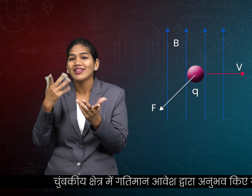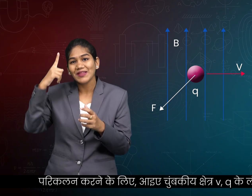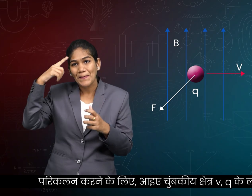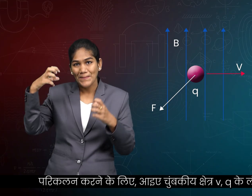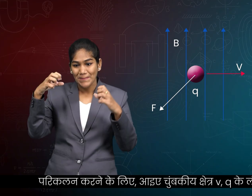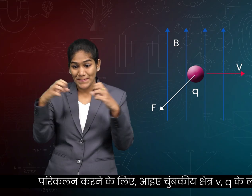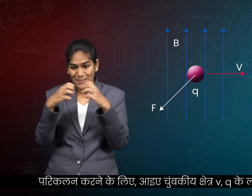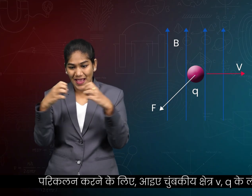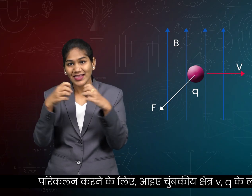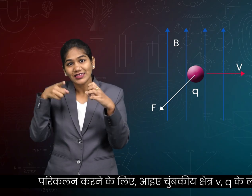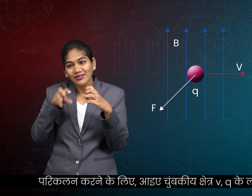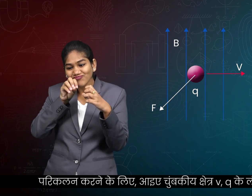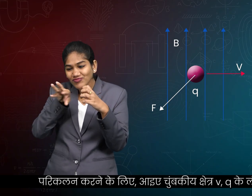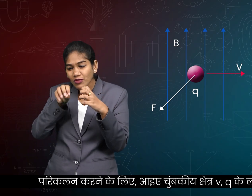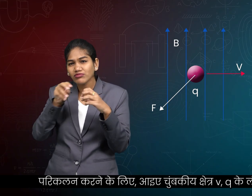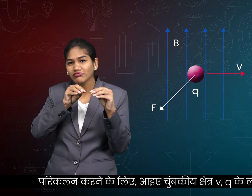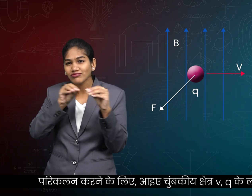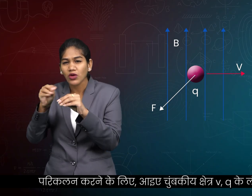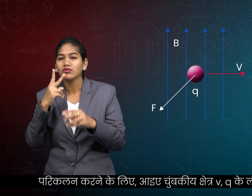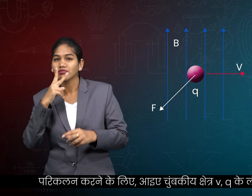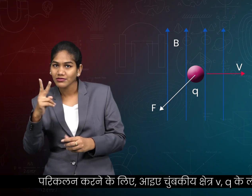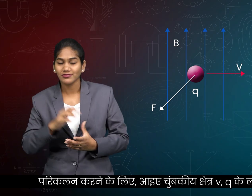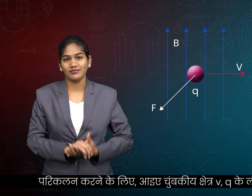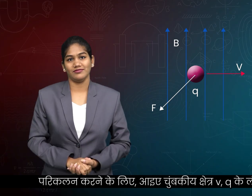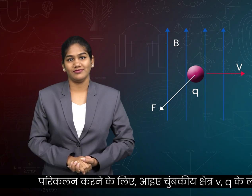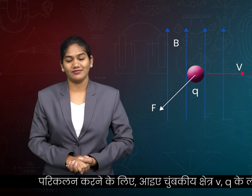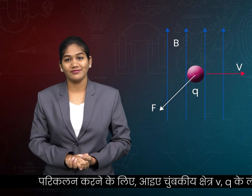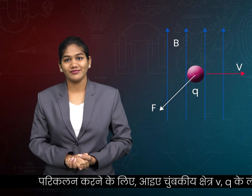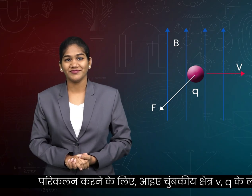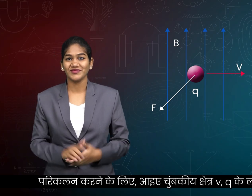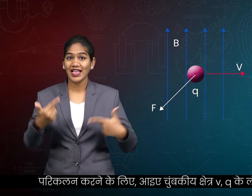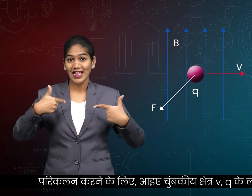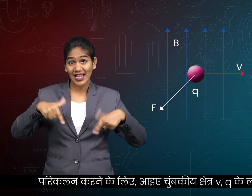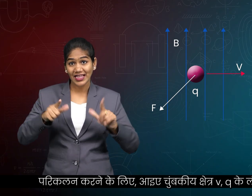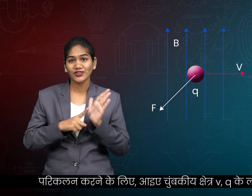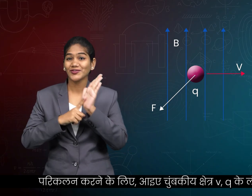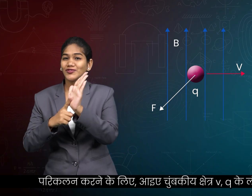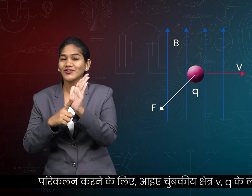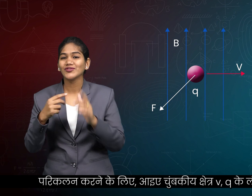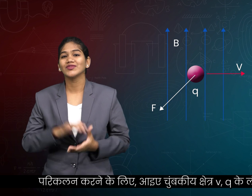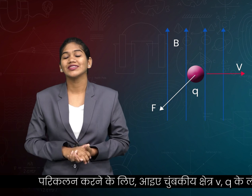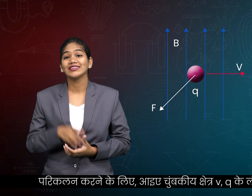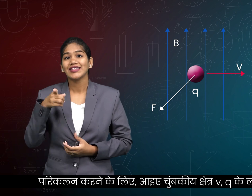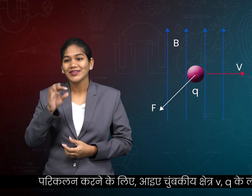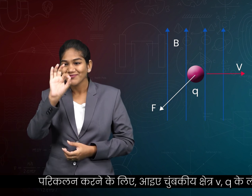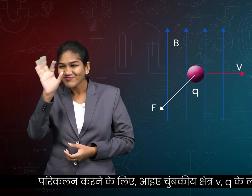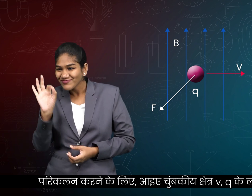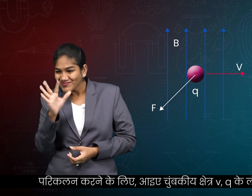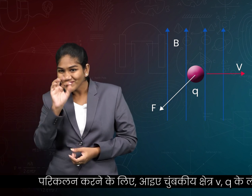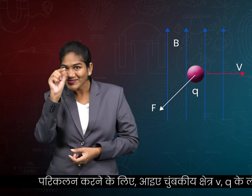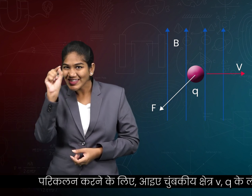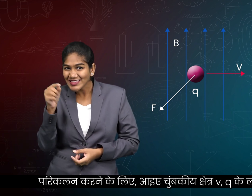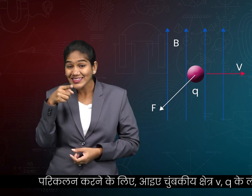का परिकलन करने के लिए आइए चुंबक क्षेत्र V Q के लंबवत